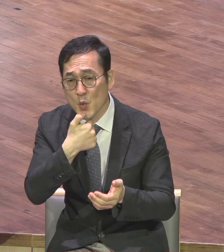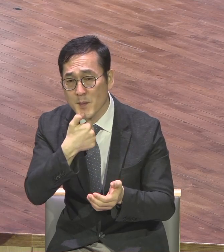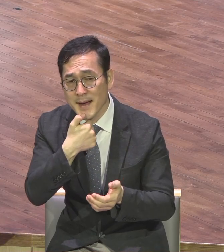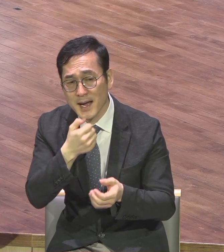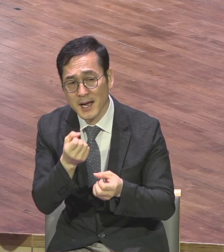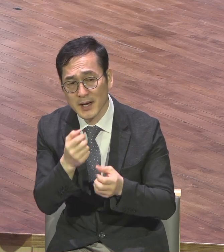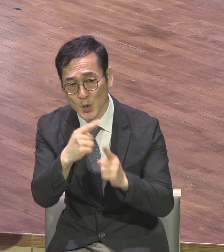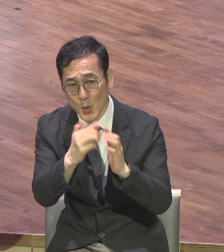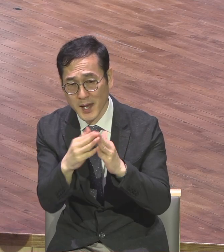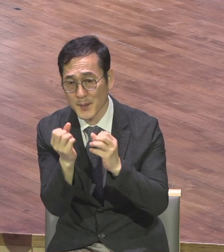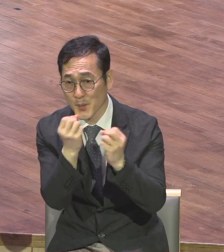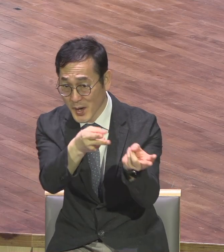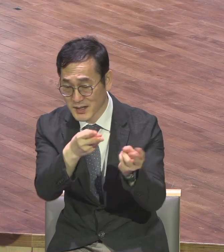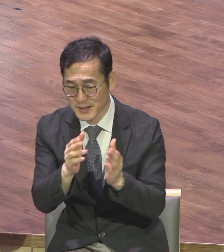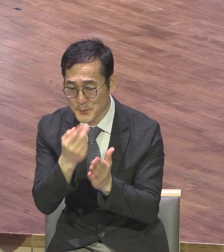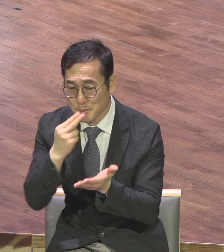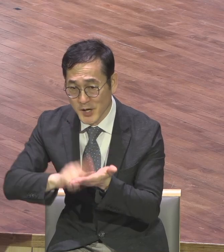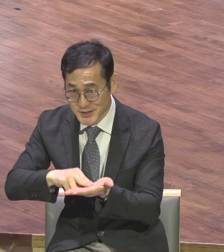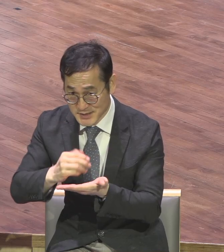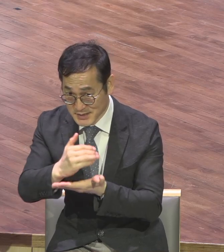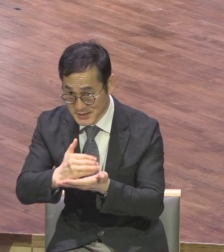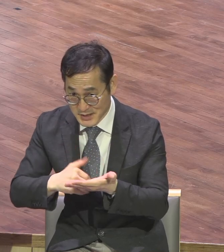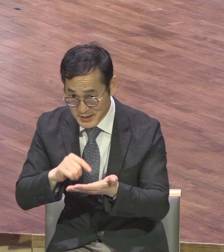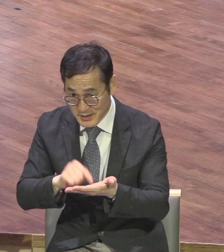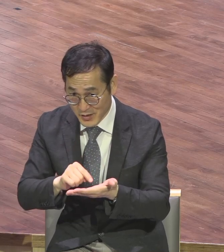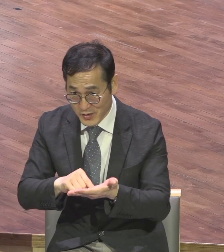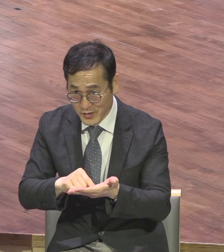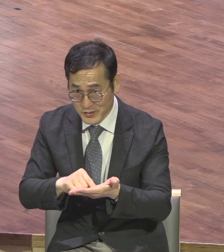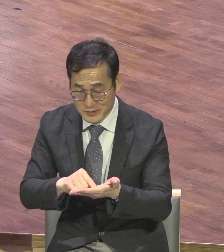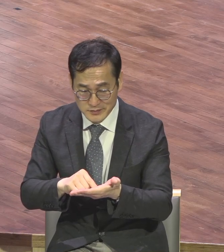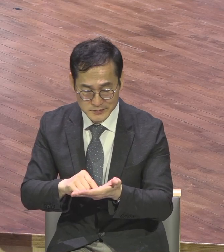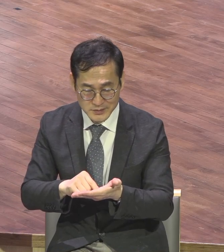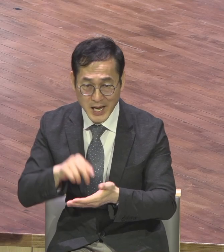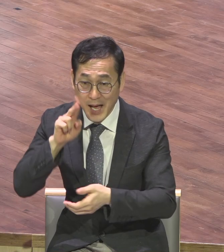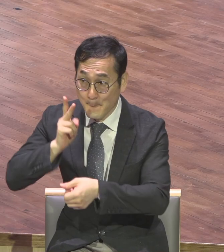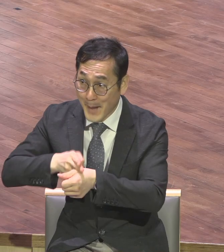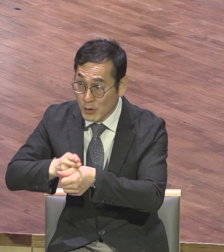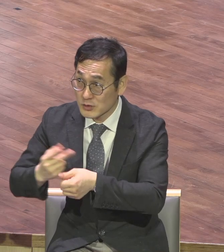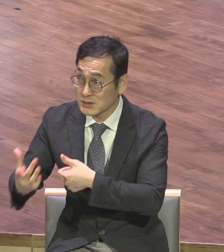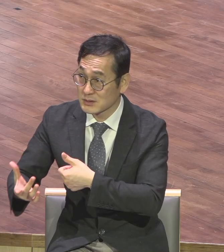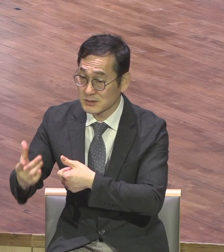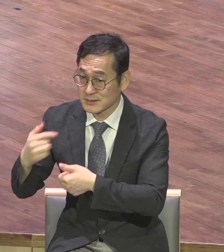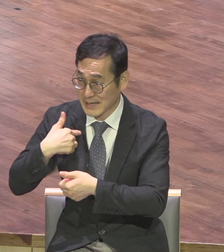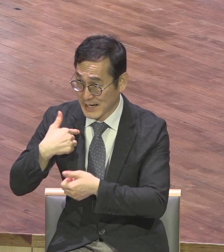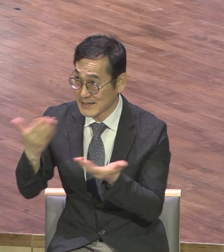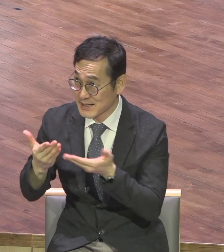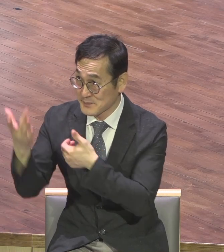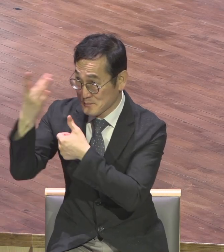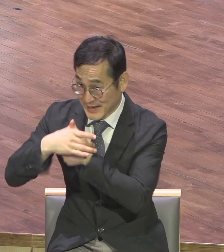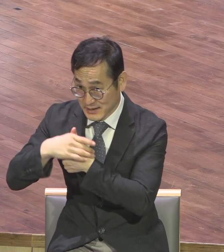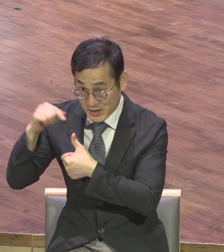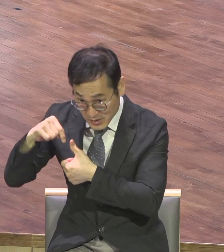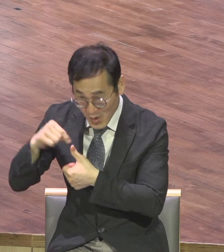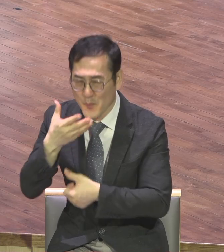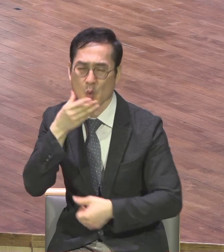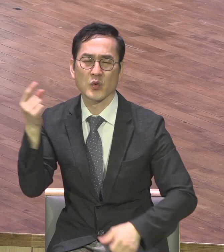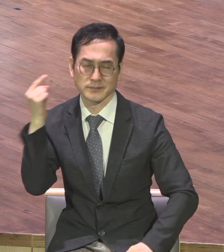사도 바울 되게 한 그 자체가 복음이었다. 그 생애를 뒤바꾼 것도